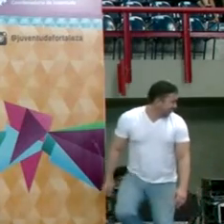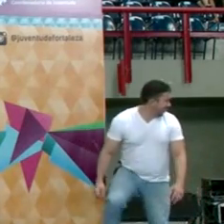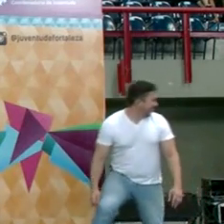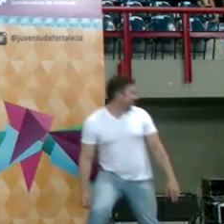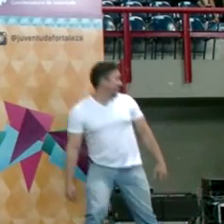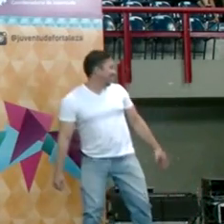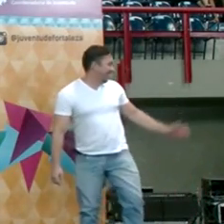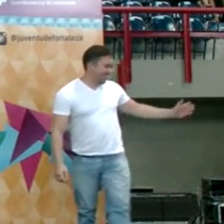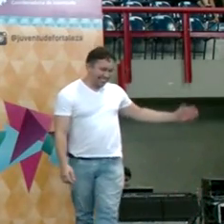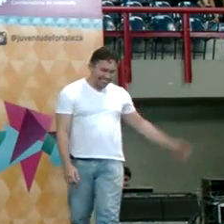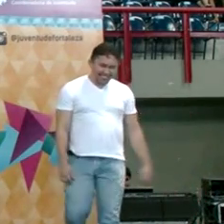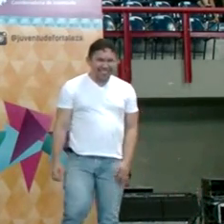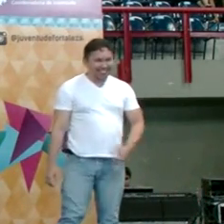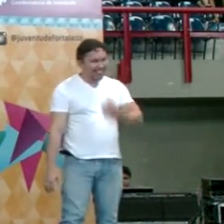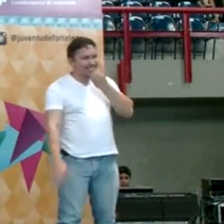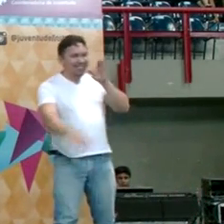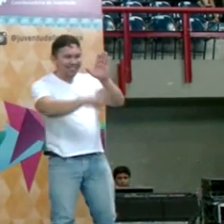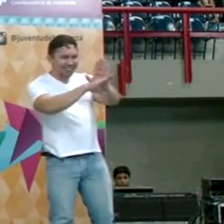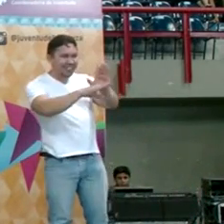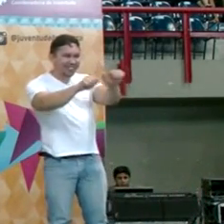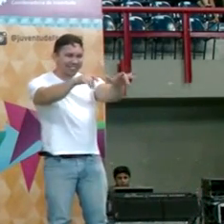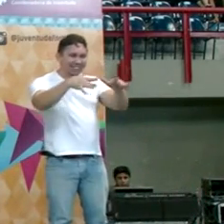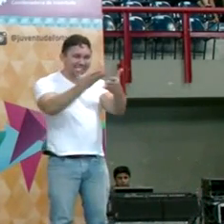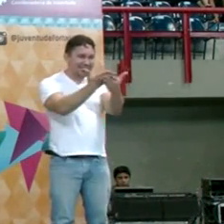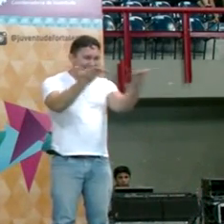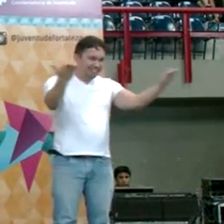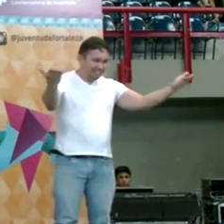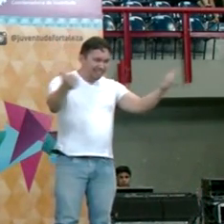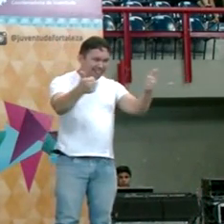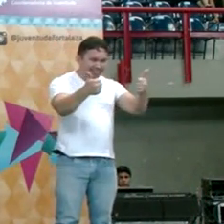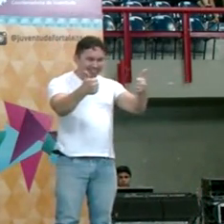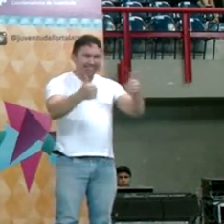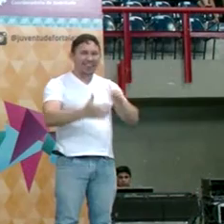Boa tarde, pessoal. Tudo bem? Boa tarde.